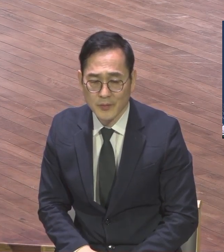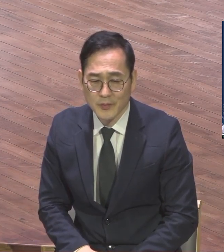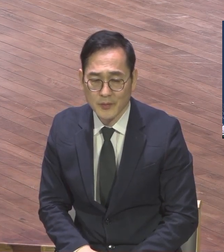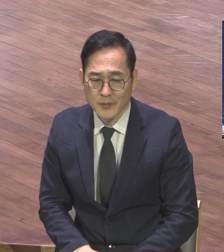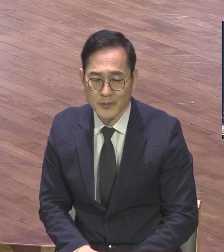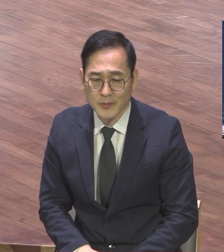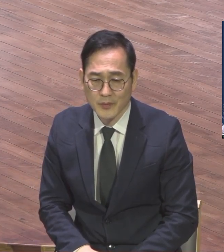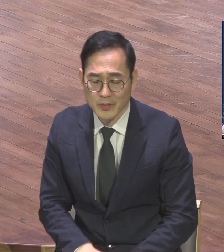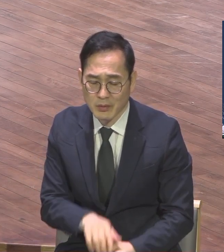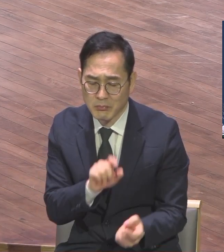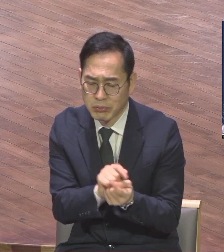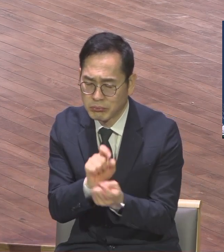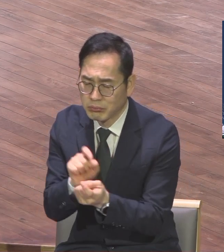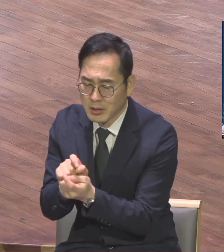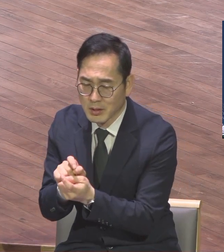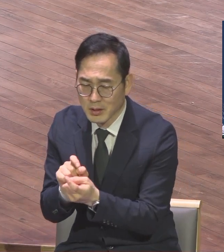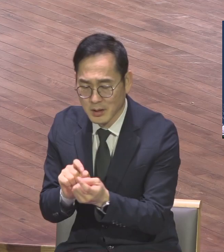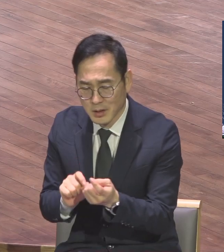유지를 하고 있습니다.